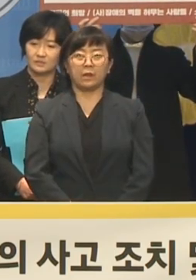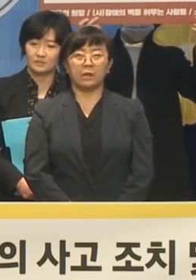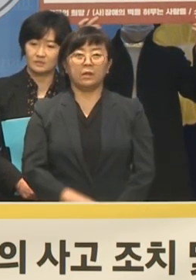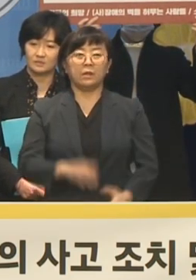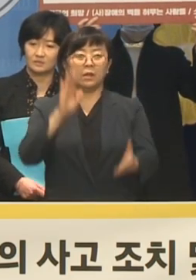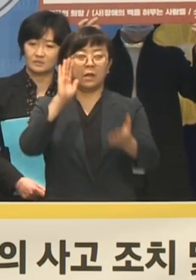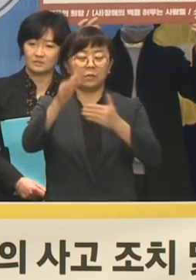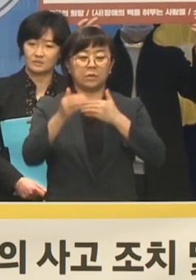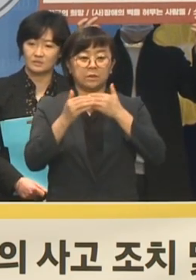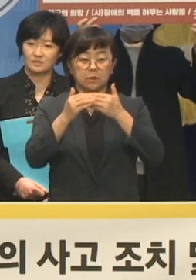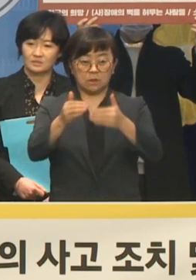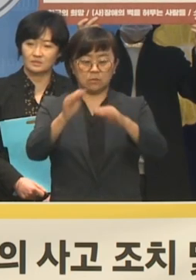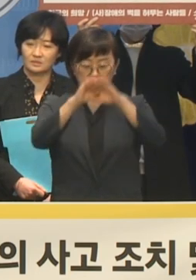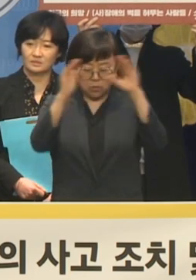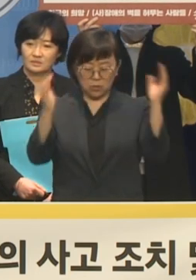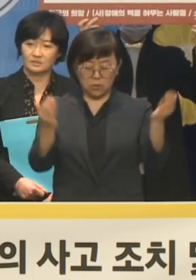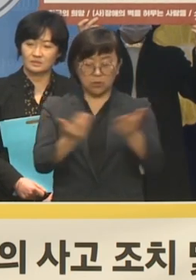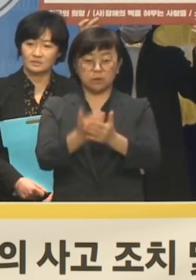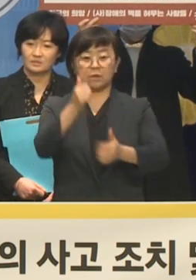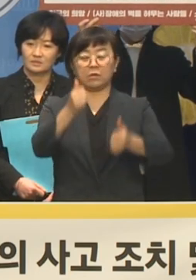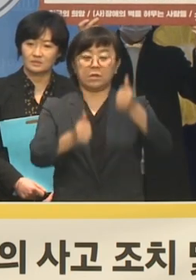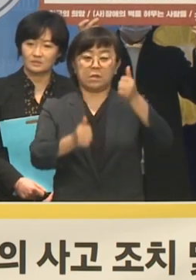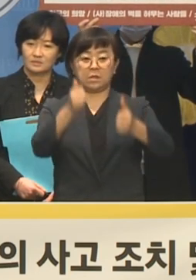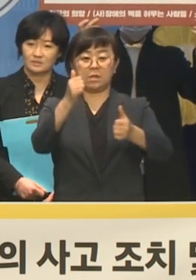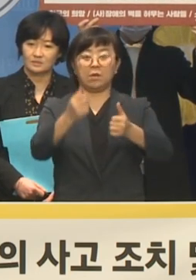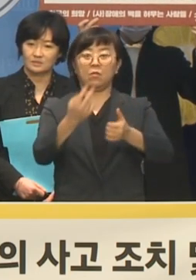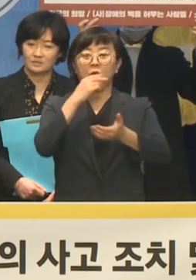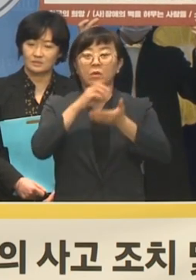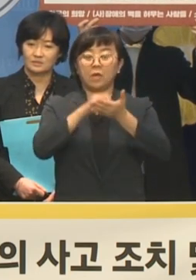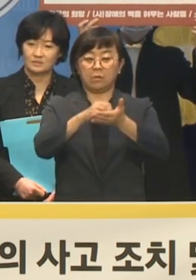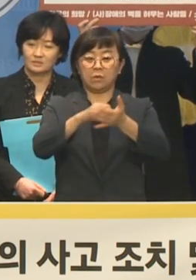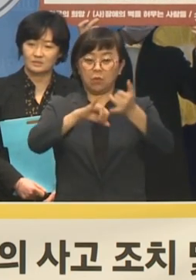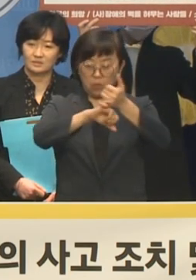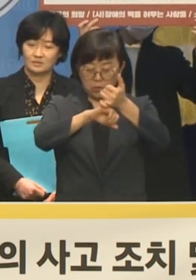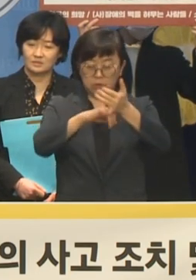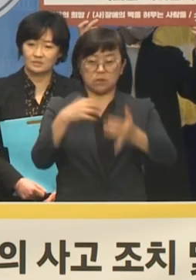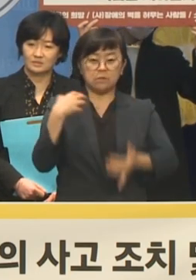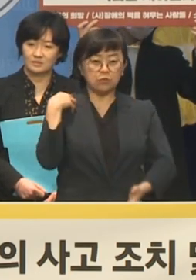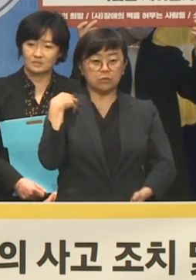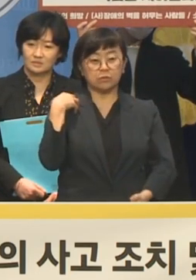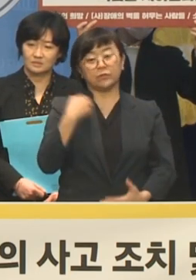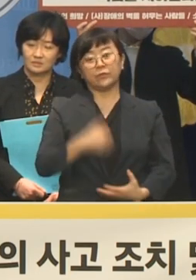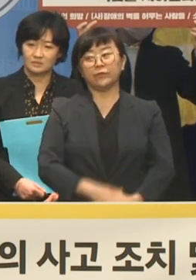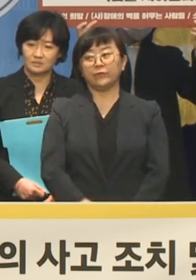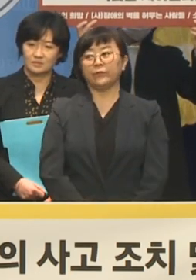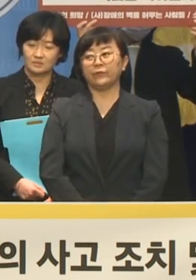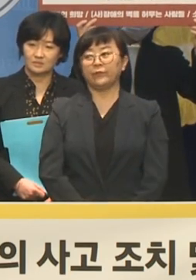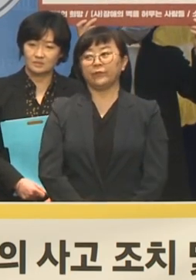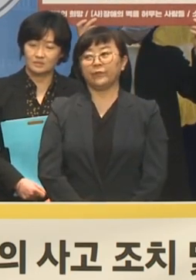앞으로 진행되는 모든 경기에 보험 가입을 필수로 해주십시오.